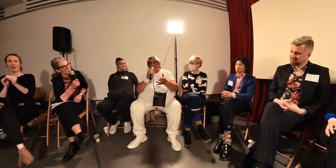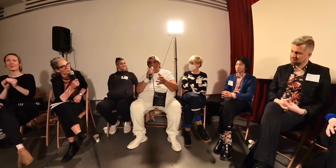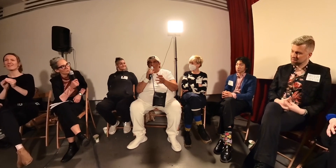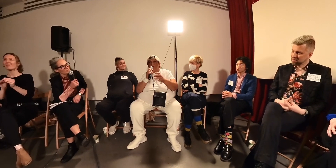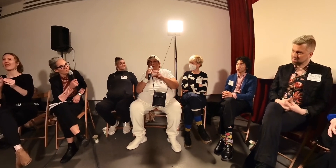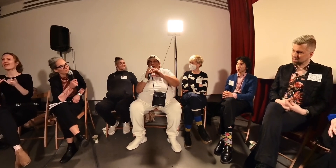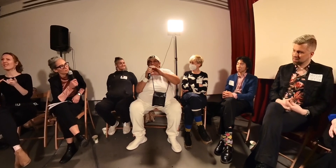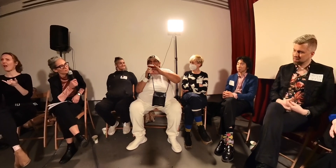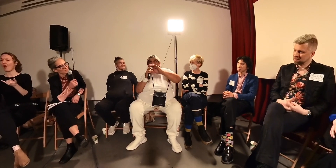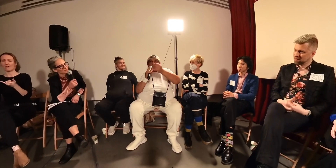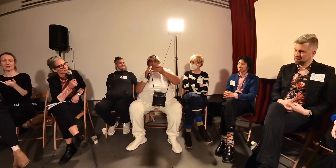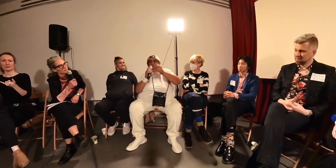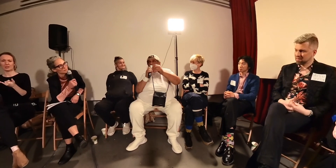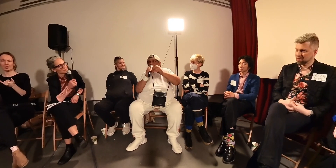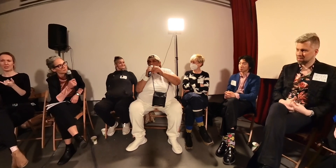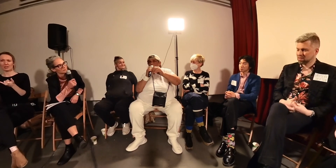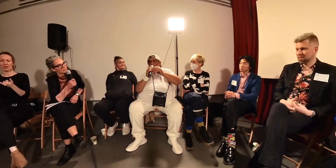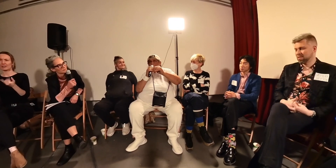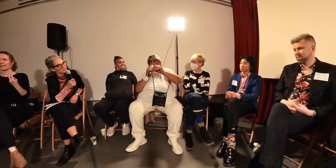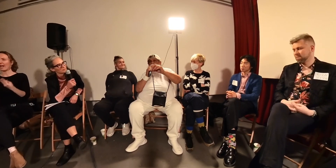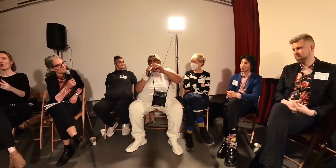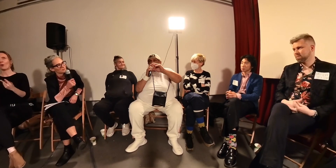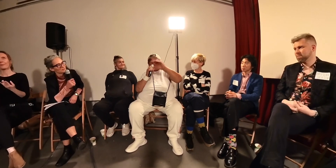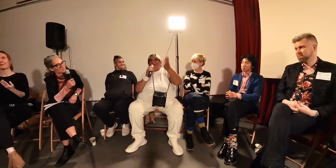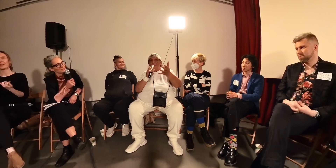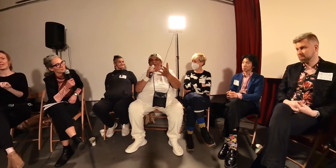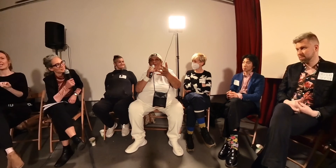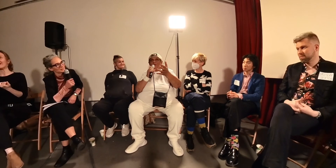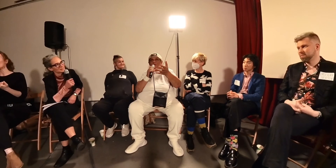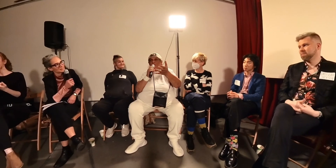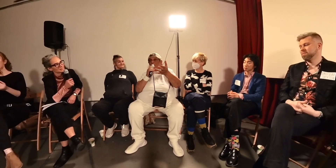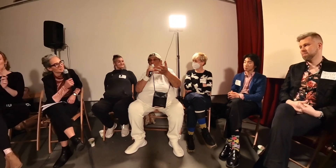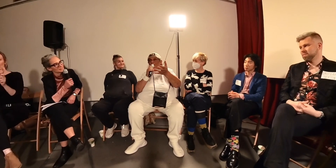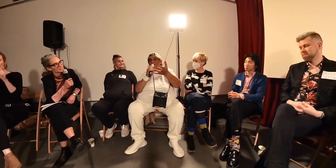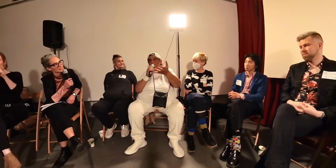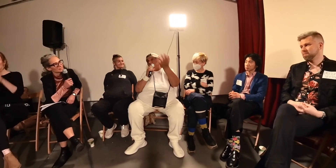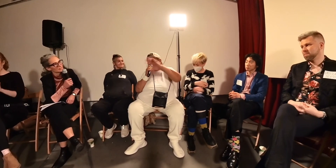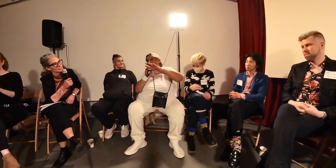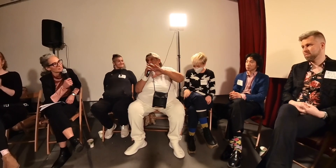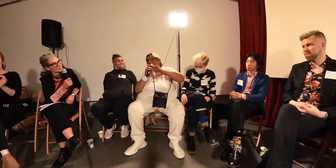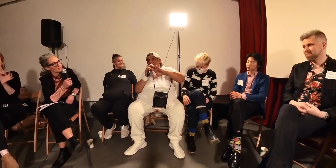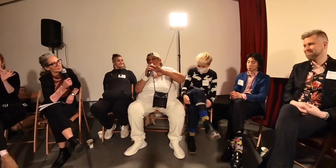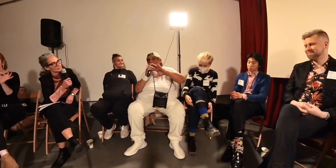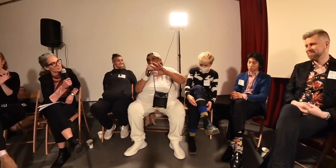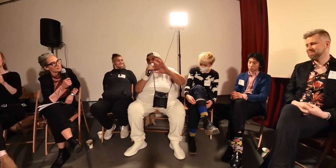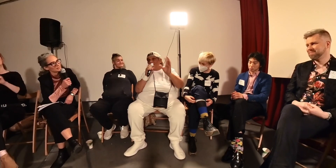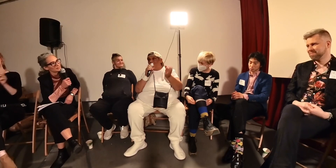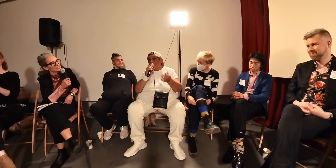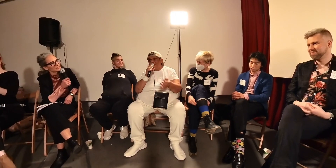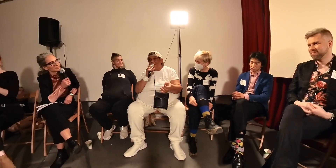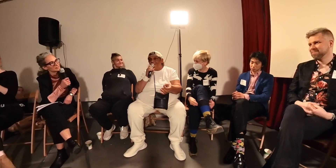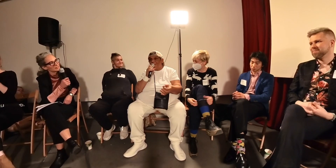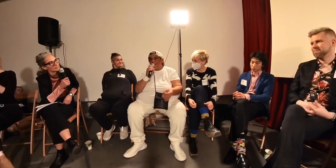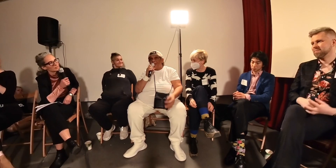vyráběli takový výrobky jakože jména, nebo jsme z toho vyráběli takový zvířátka, nebo